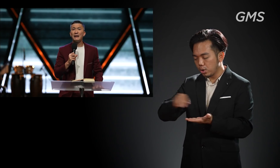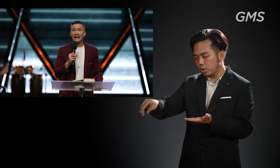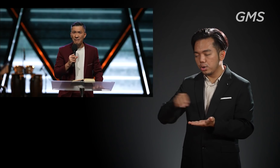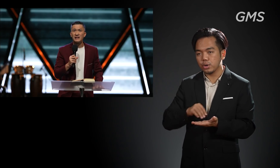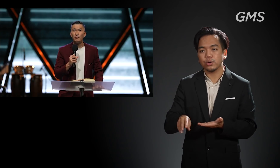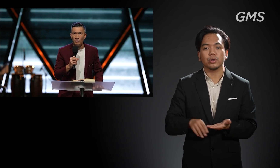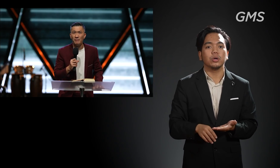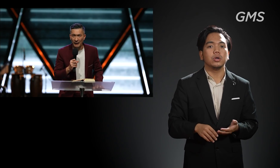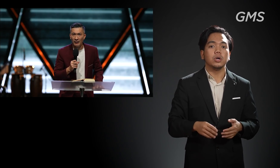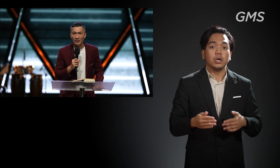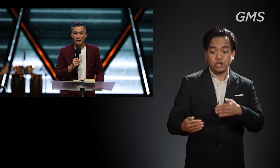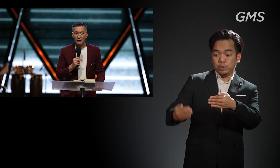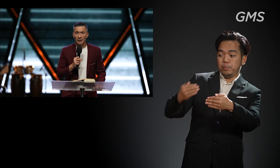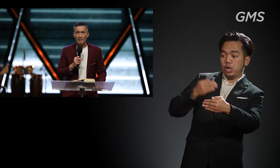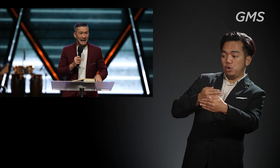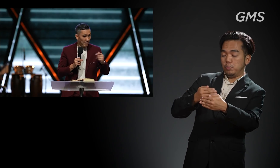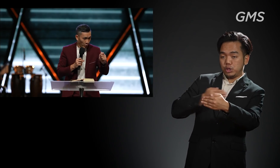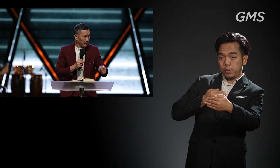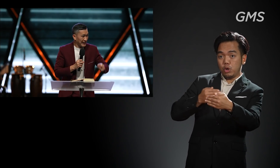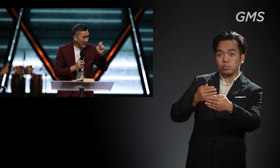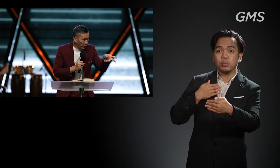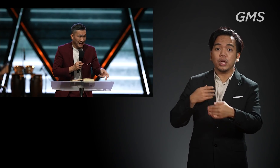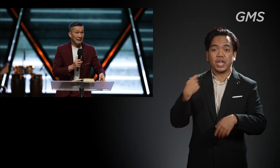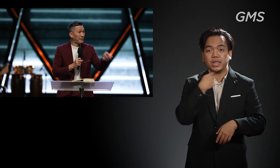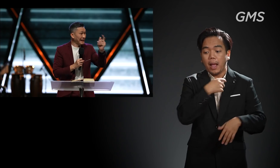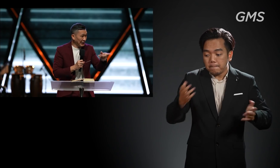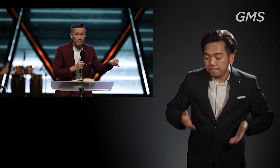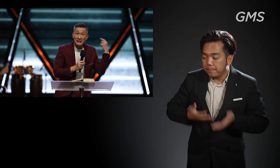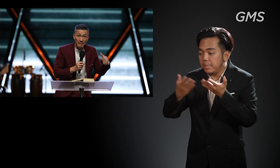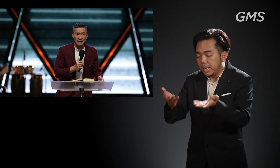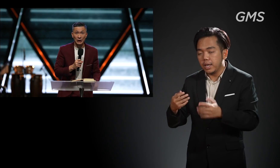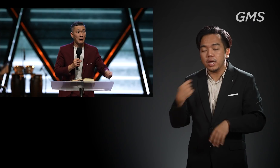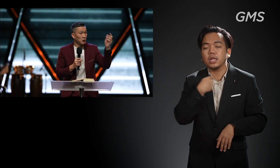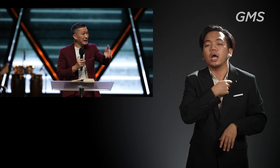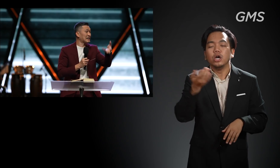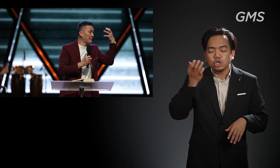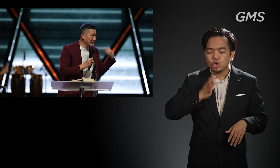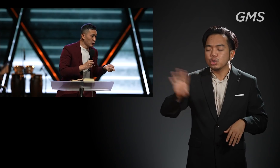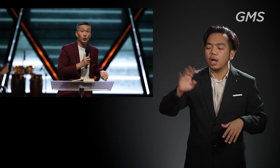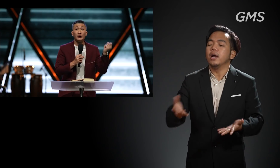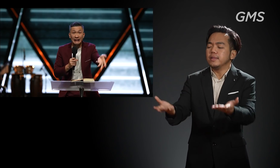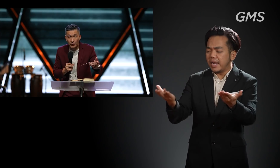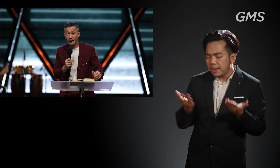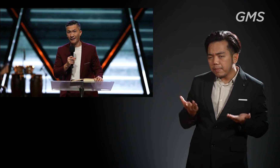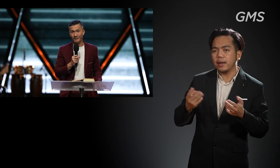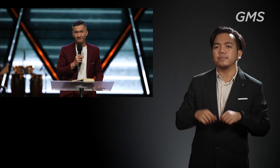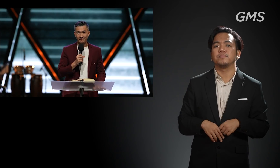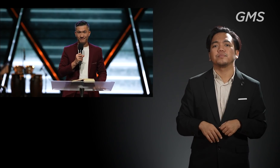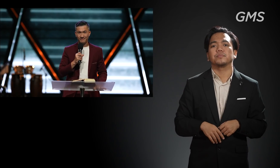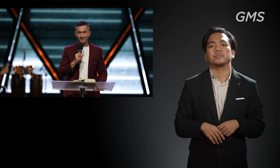kita sudah menerima sebelum memberi. Penabur itu bisa nabur benih. Benih itu pinjaman dari Tuhan. Tuhan kasih benihnya dulu untuk dia